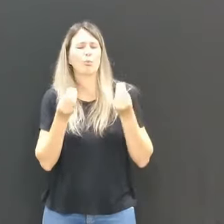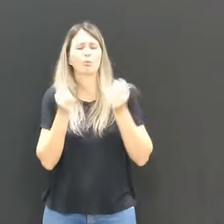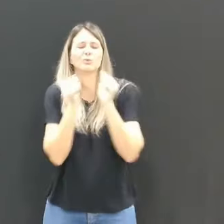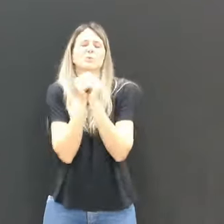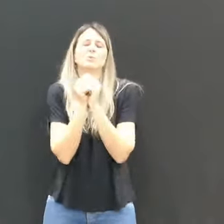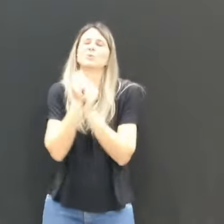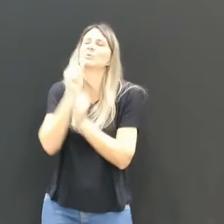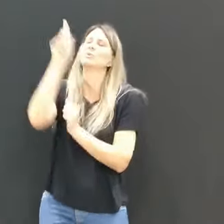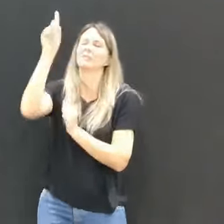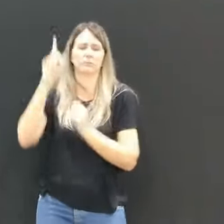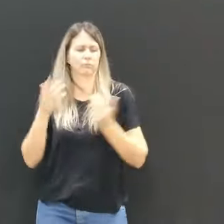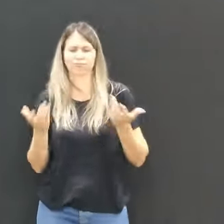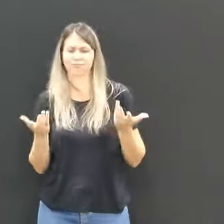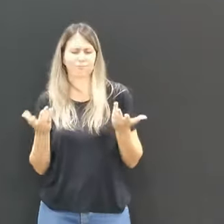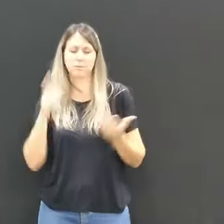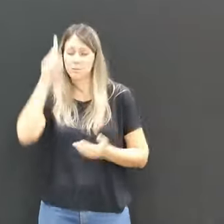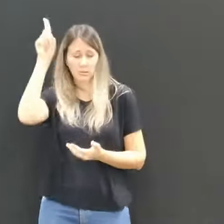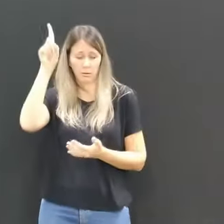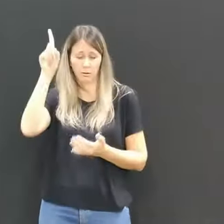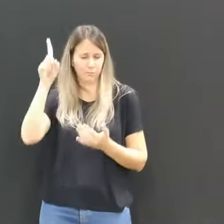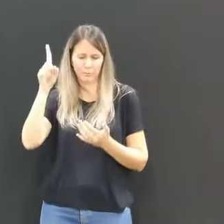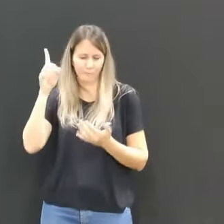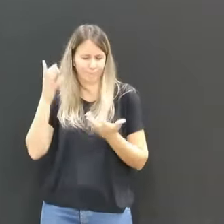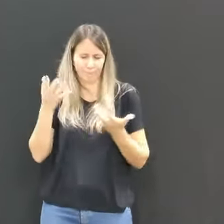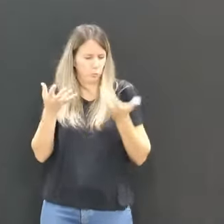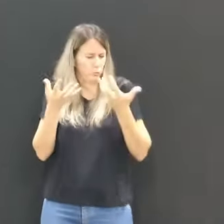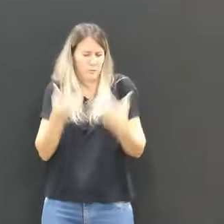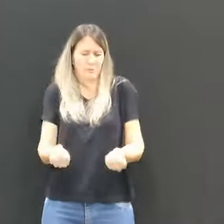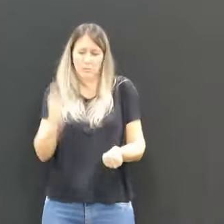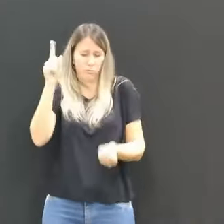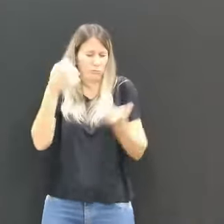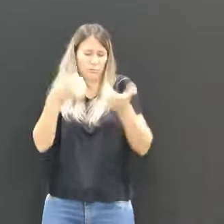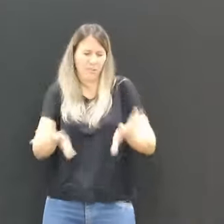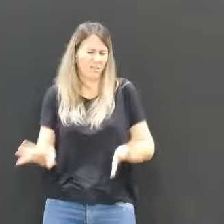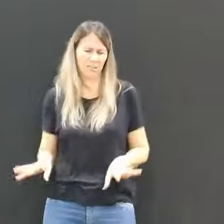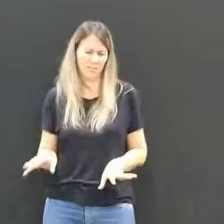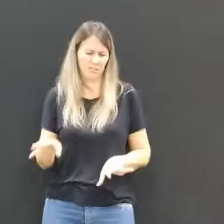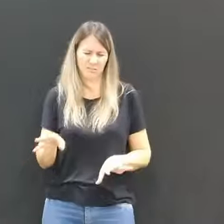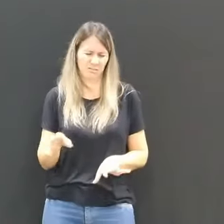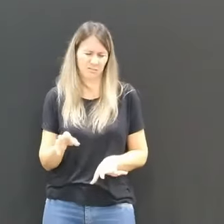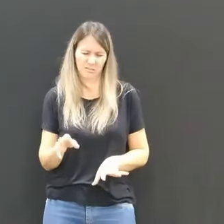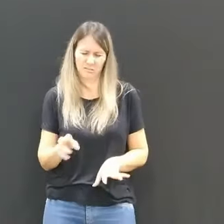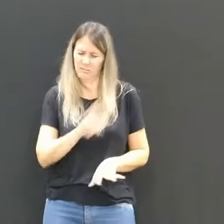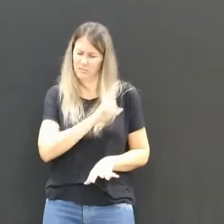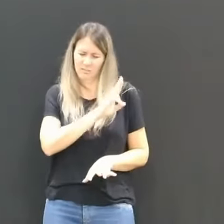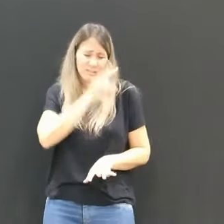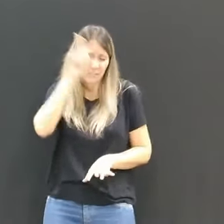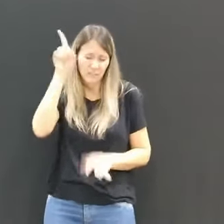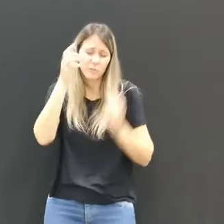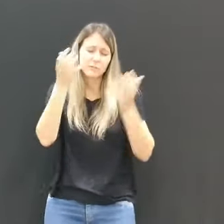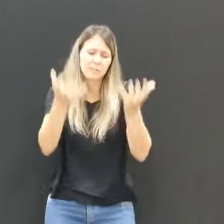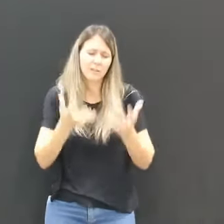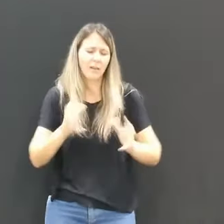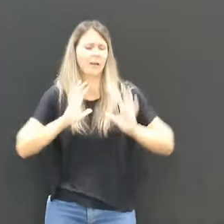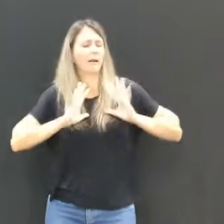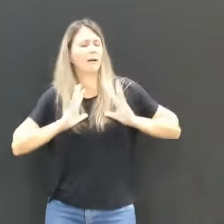Como continuar pecando e estar com Deus? Deus não aceita o pecado. Deus, Ele quer